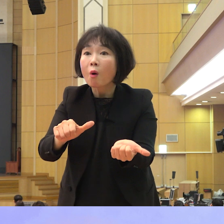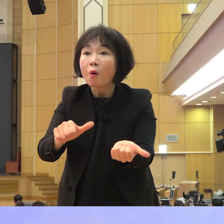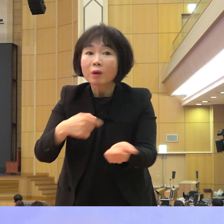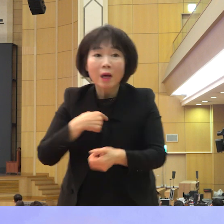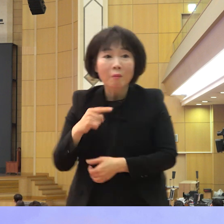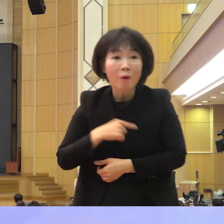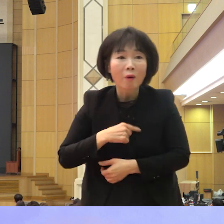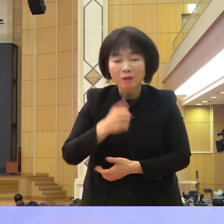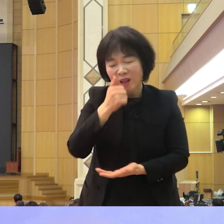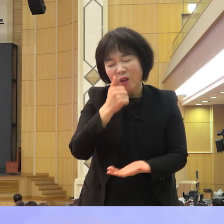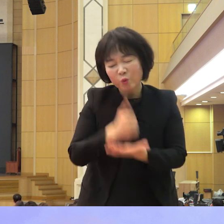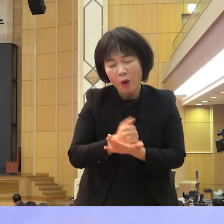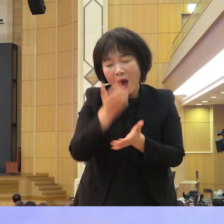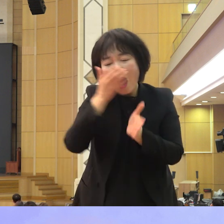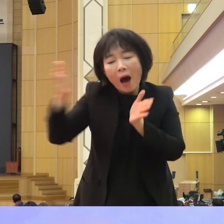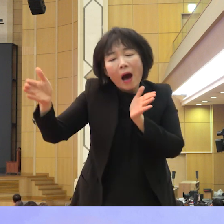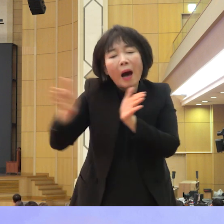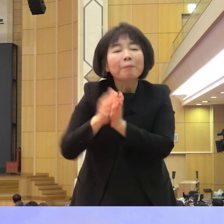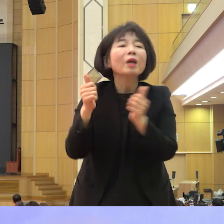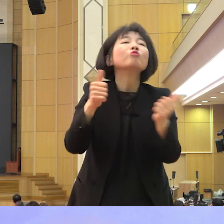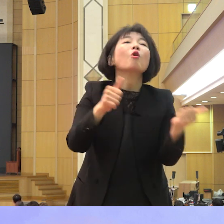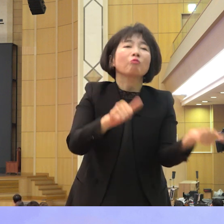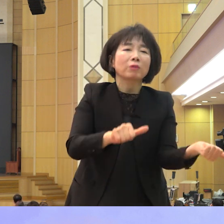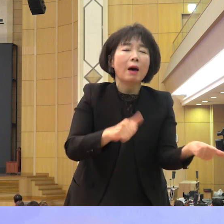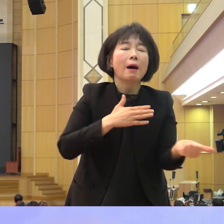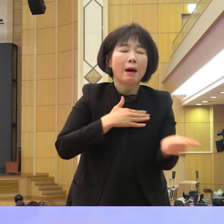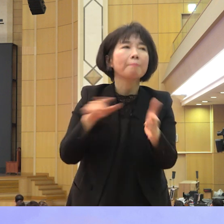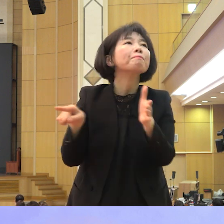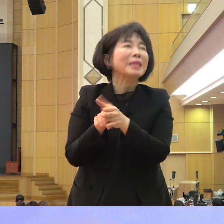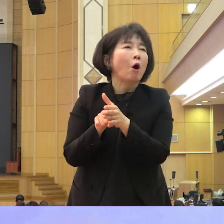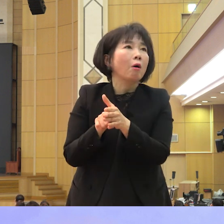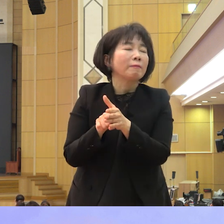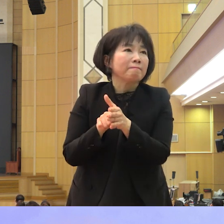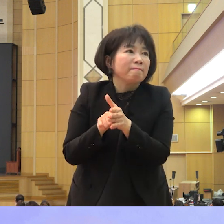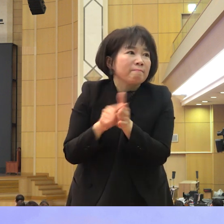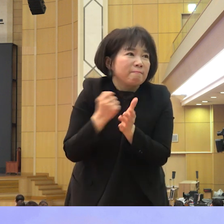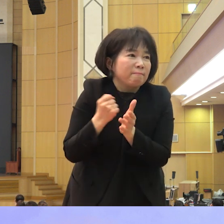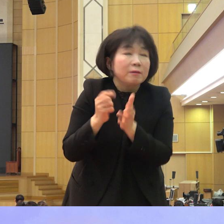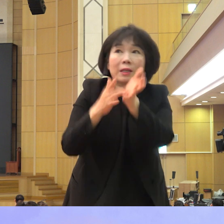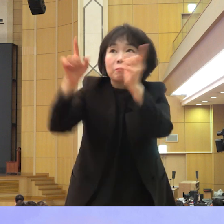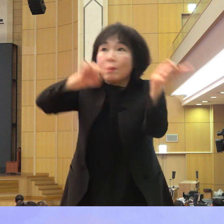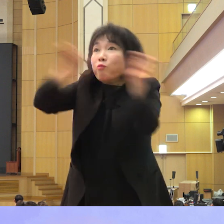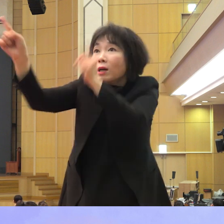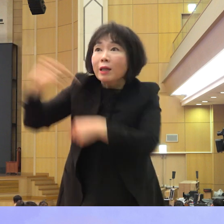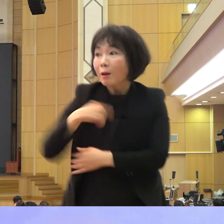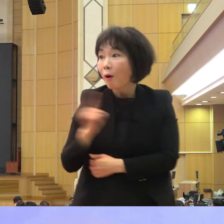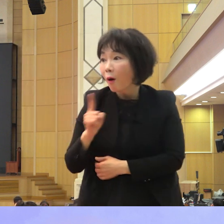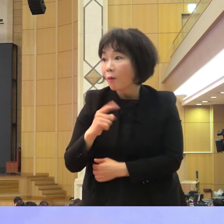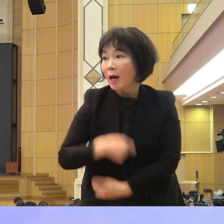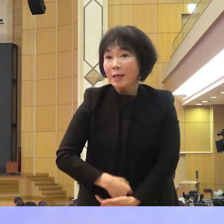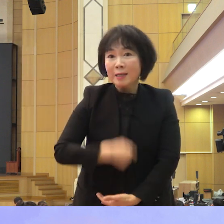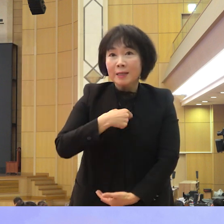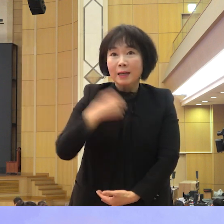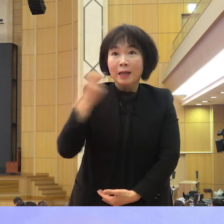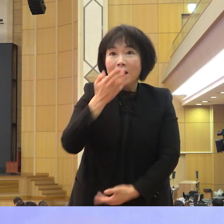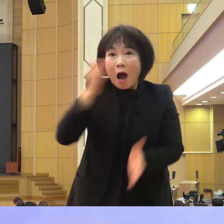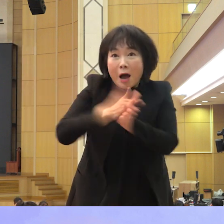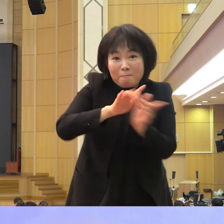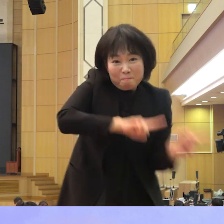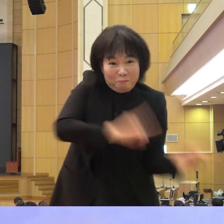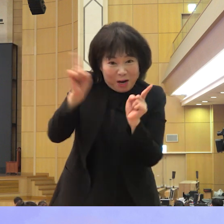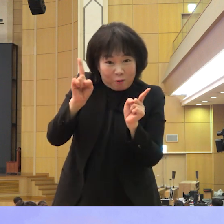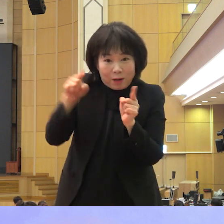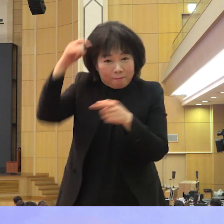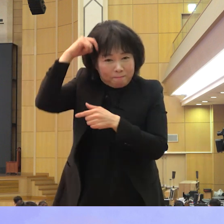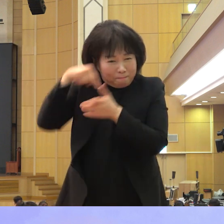함께 죄인은 죽고 예수님 살아날 때 나는 의인으로 살아났다고 마음에 믿는 그 믿음이 율법의 말씀이든 복음의